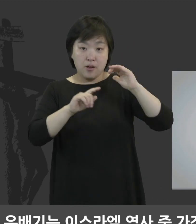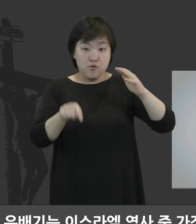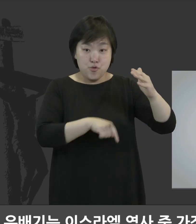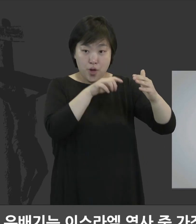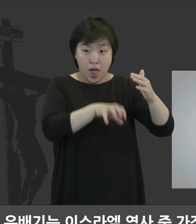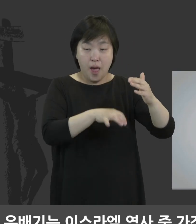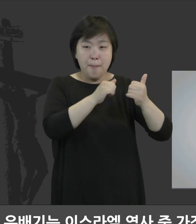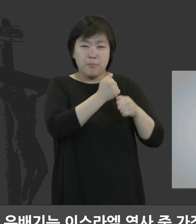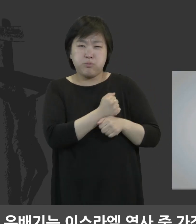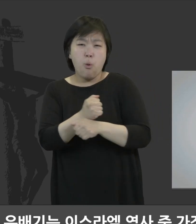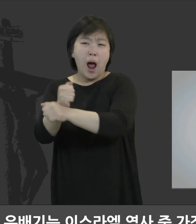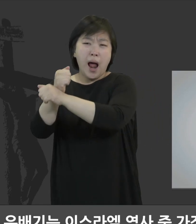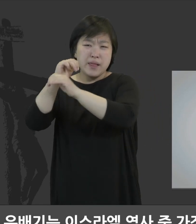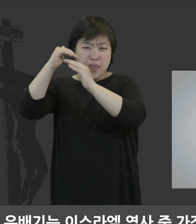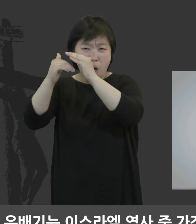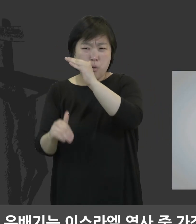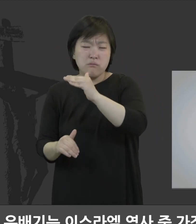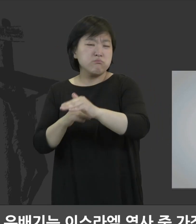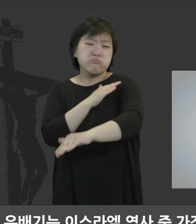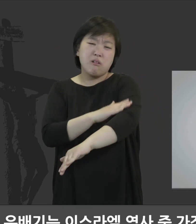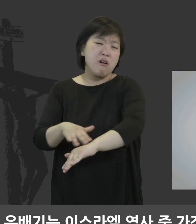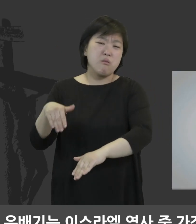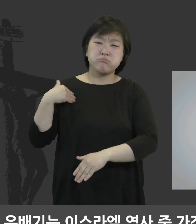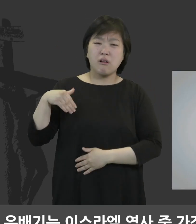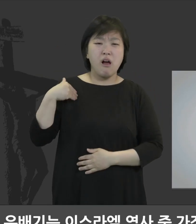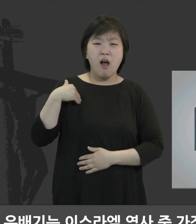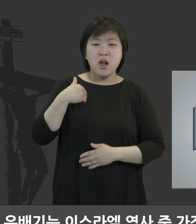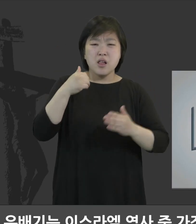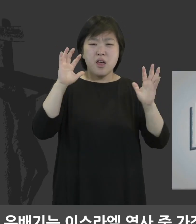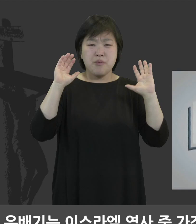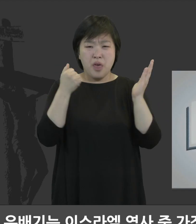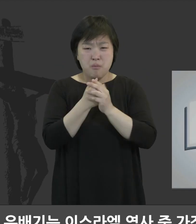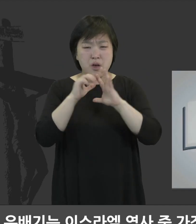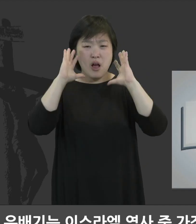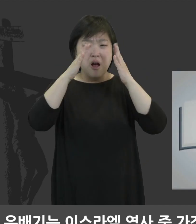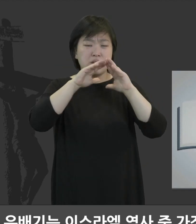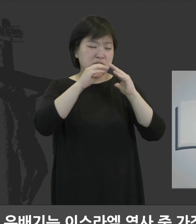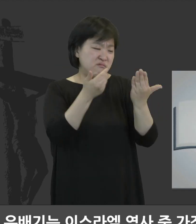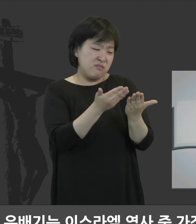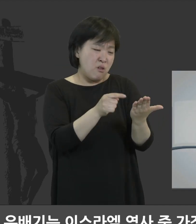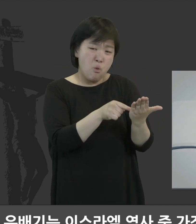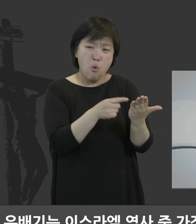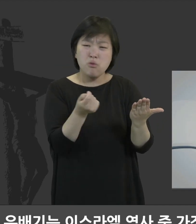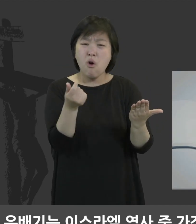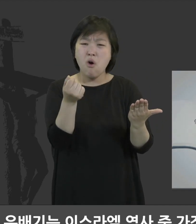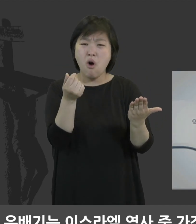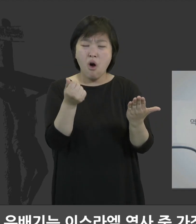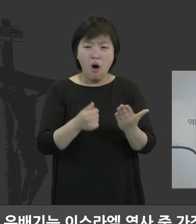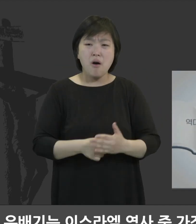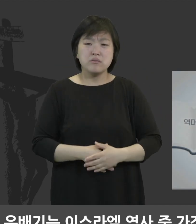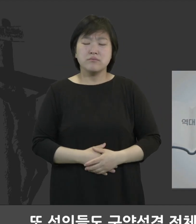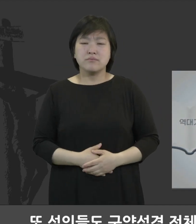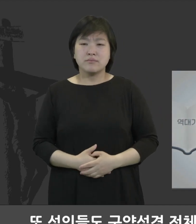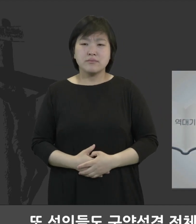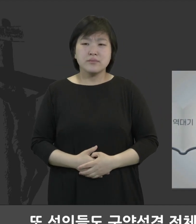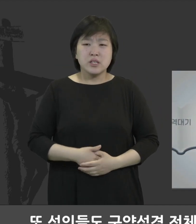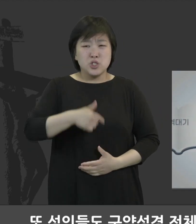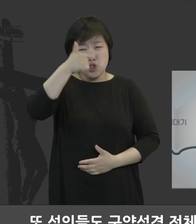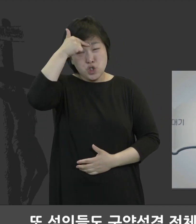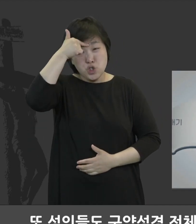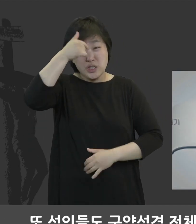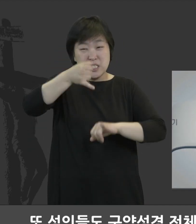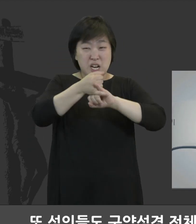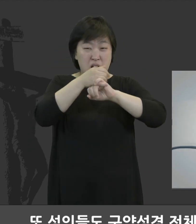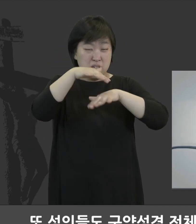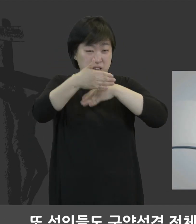가장 덜 알려진 시기로 대부분의 어린이 그림 성경이 이 시기를 잘 다루지 않습니다. 또 성인들도